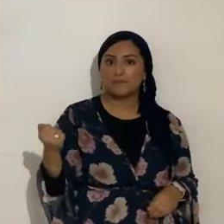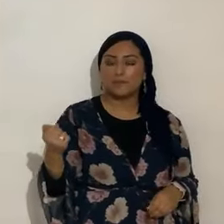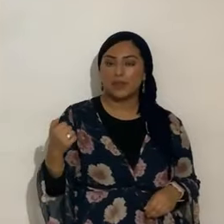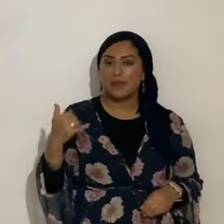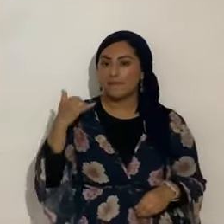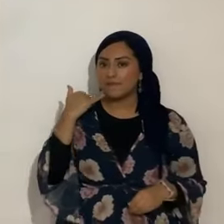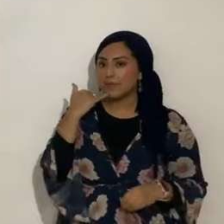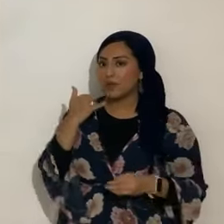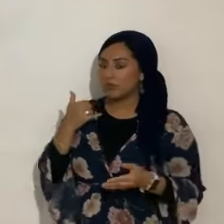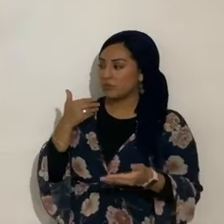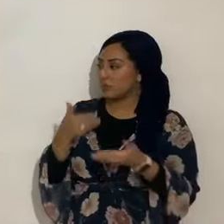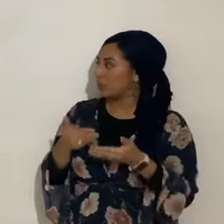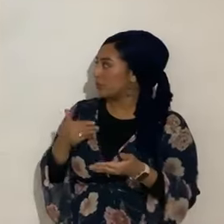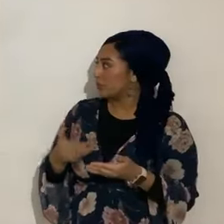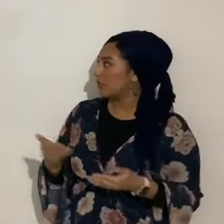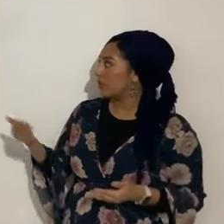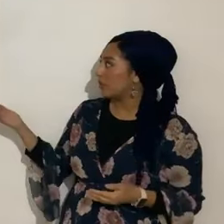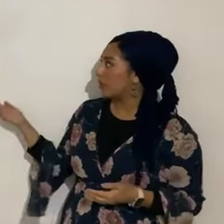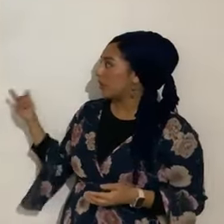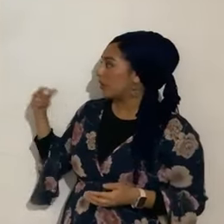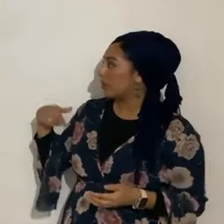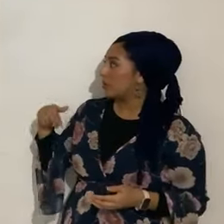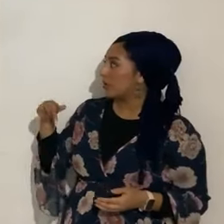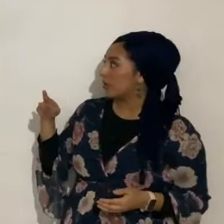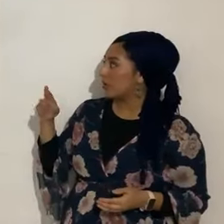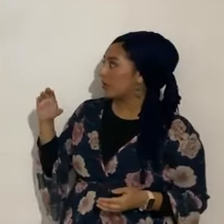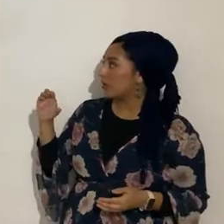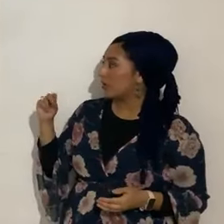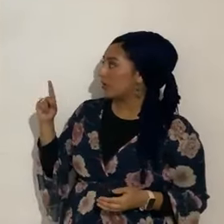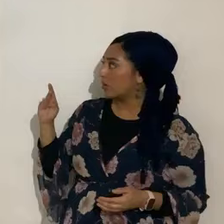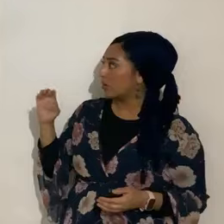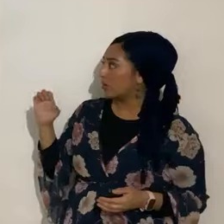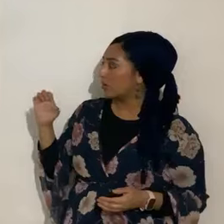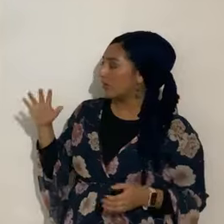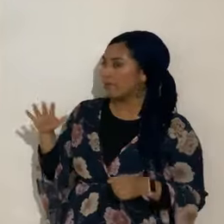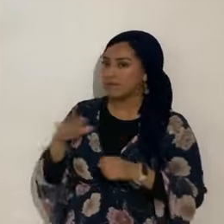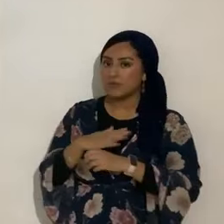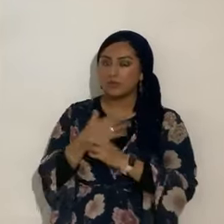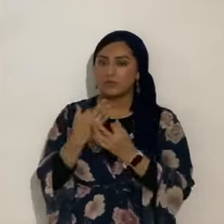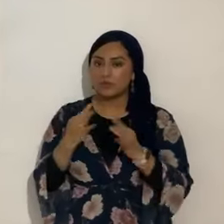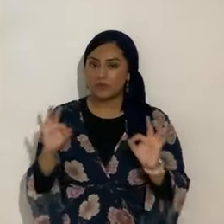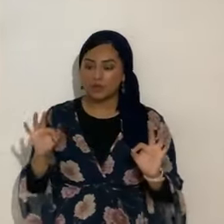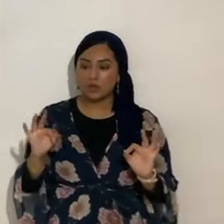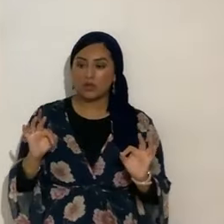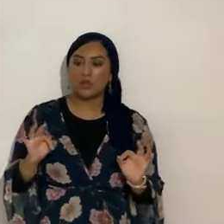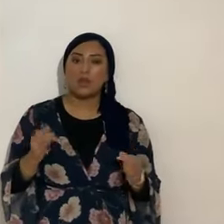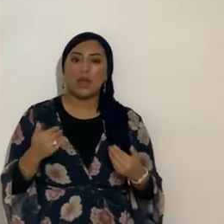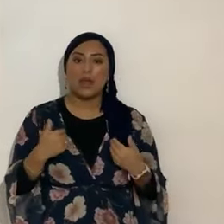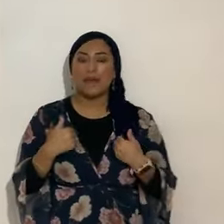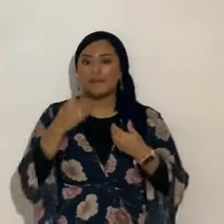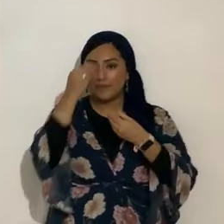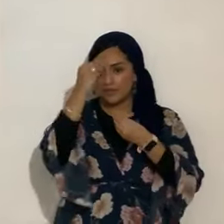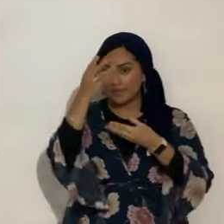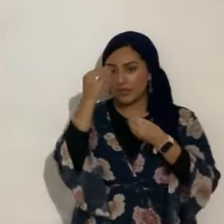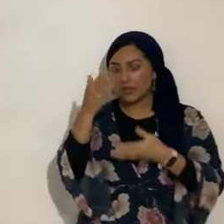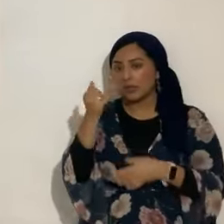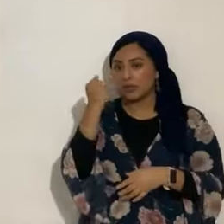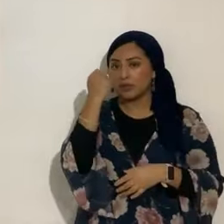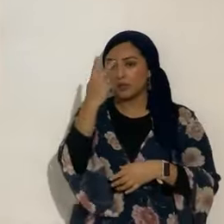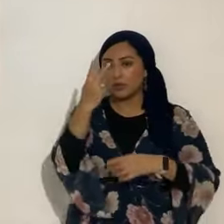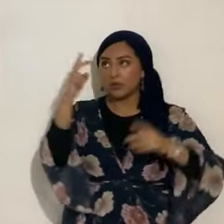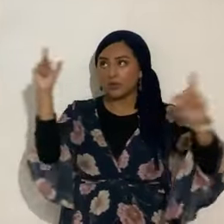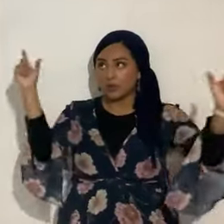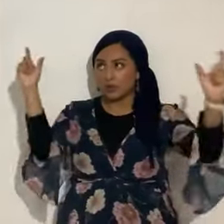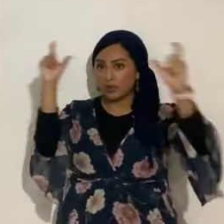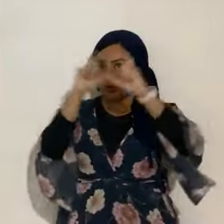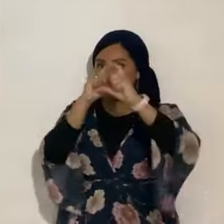su celular con el código QR, descargas esta revista totalmente gratis. Es la información de los 2 eclipses,